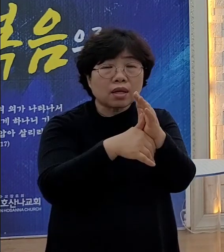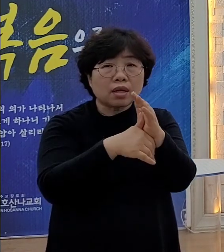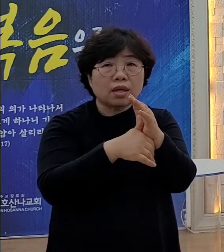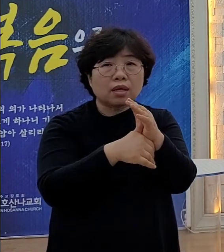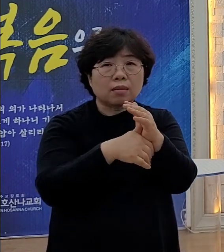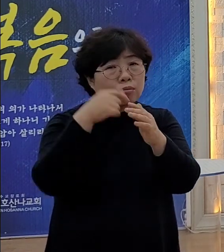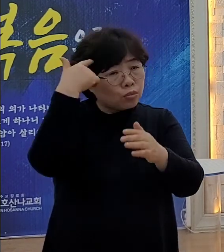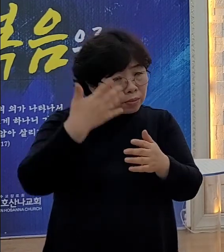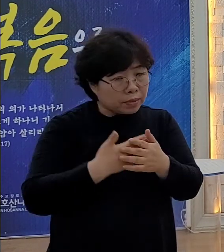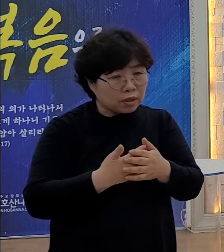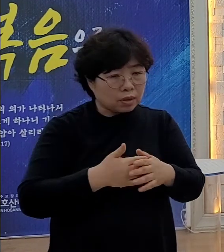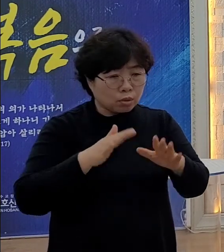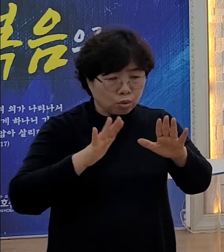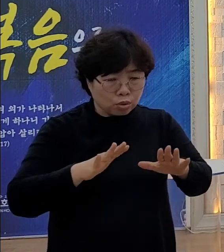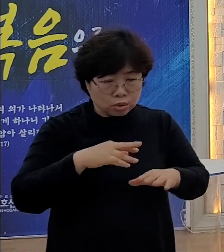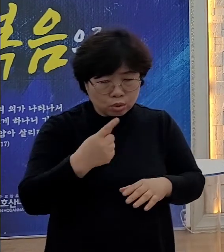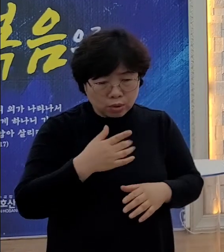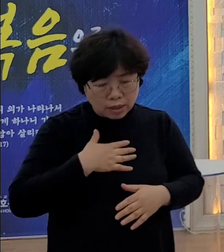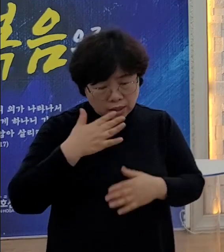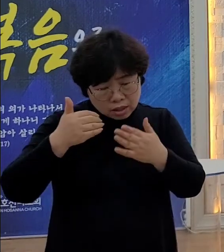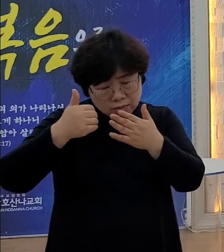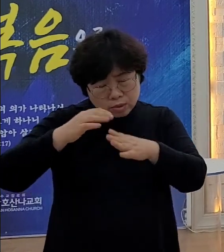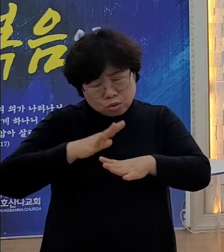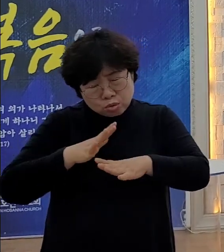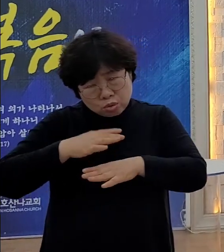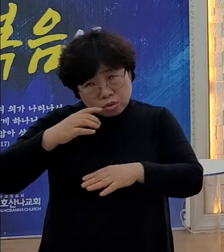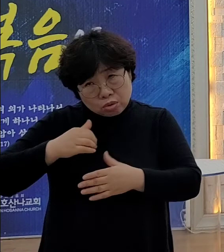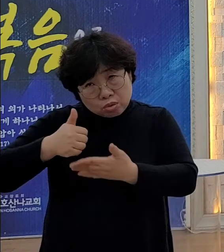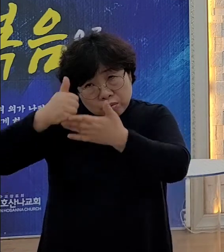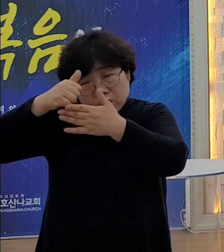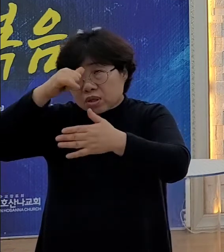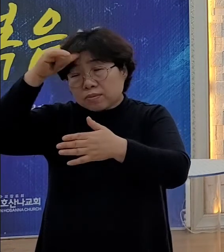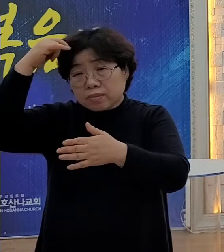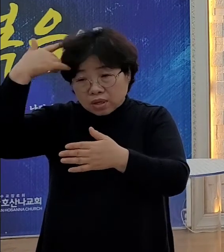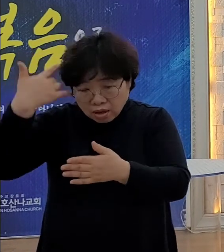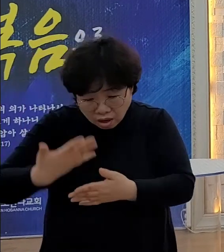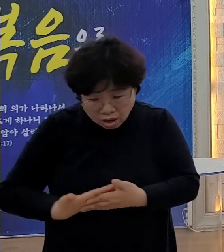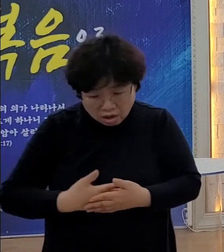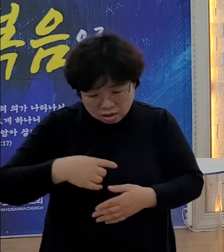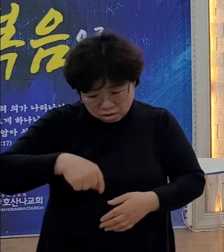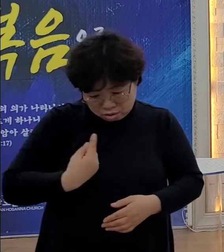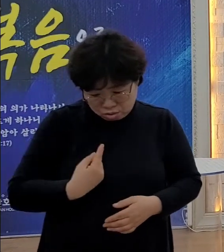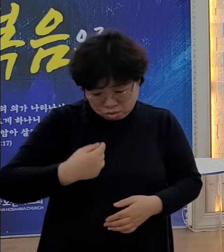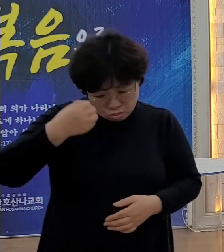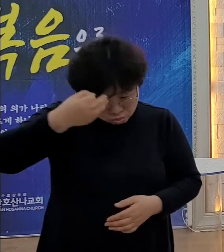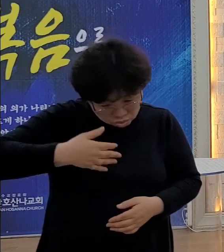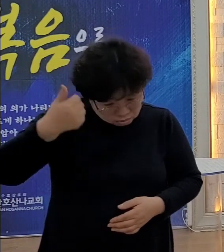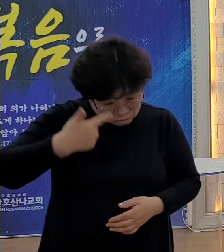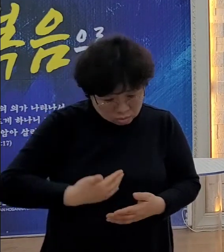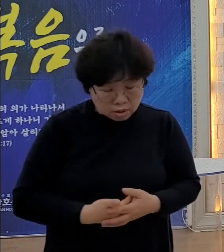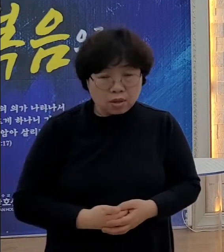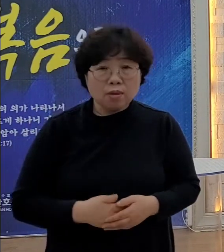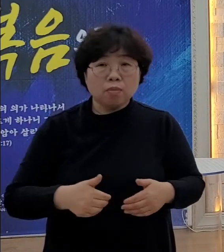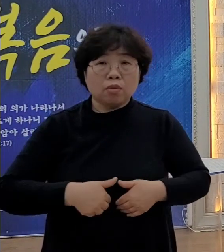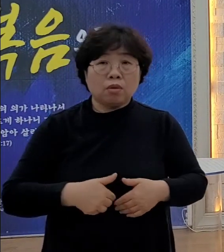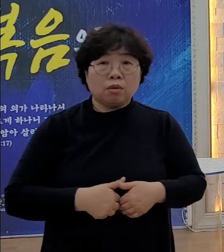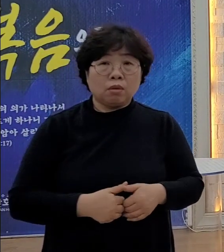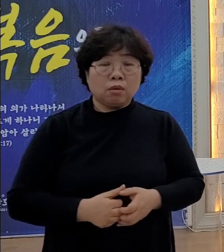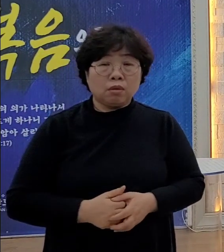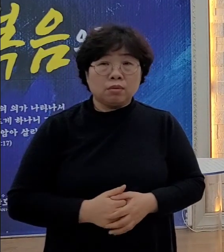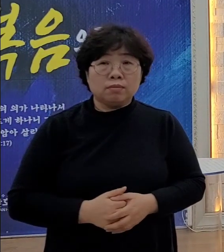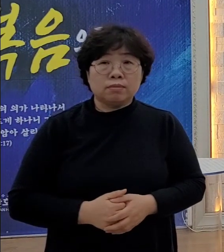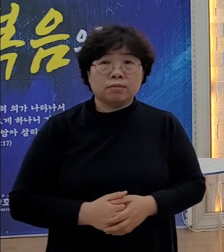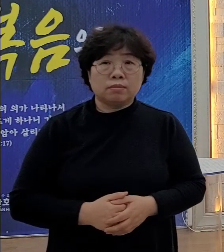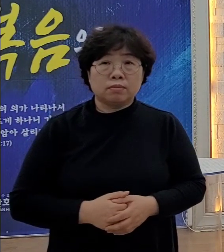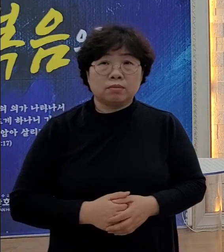오늘도 하나님을 두려워하는 존재인지를 매일 물으셔야 돼요. 이 질문이 없이 하나님을 경외한다는